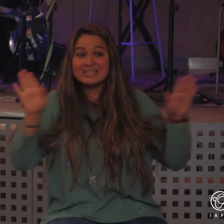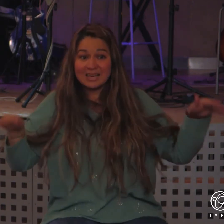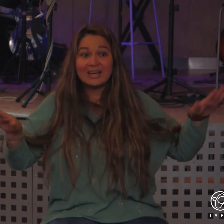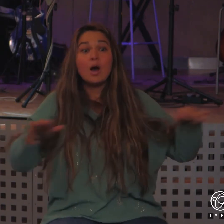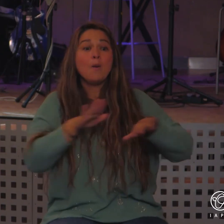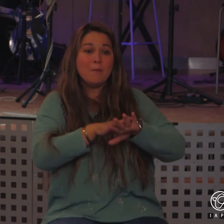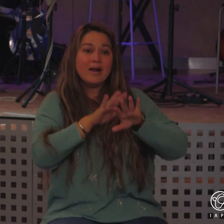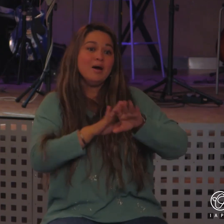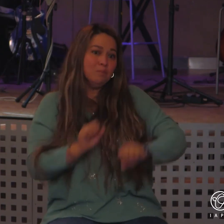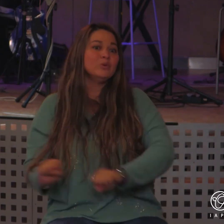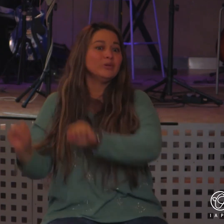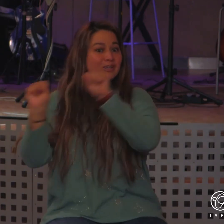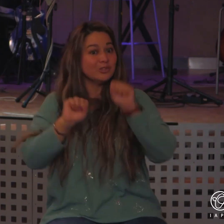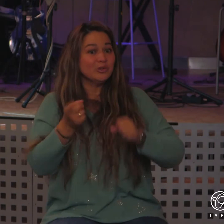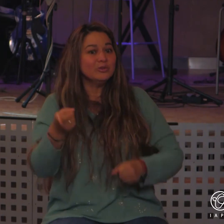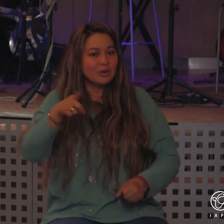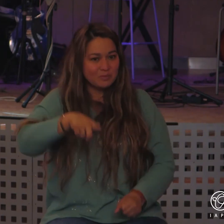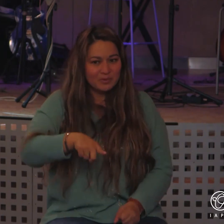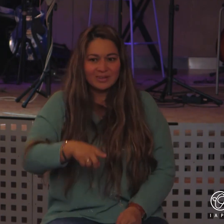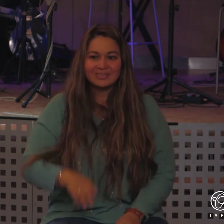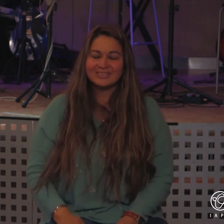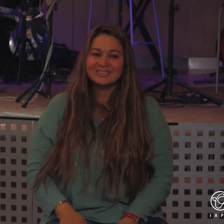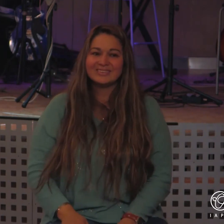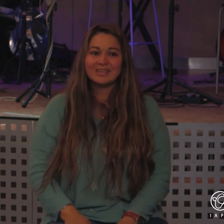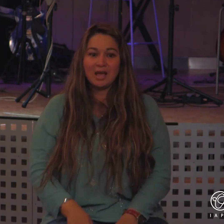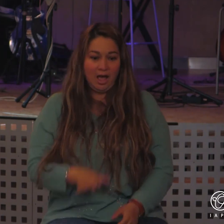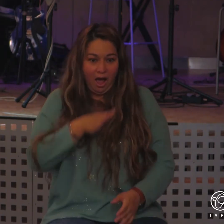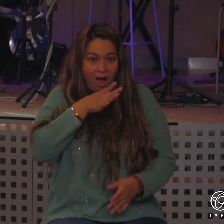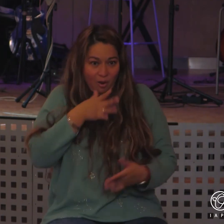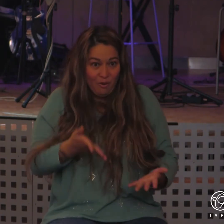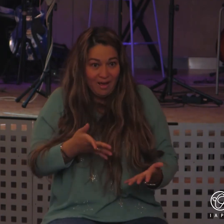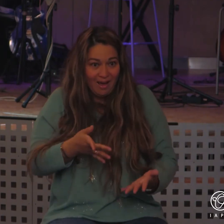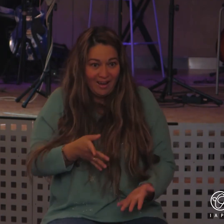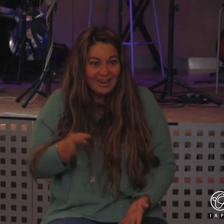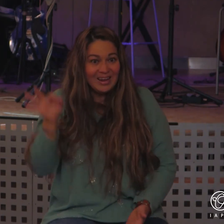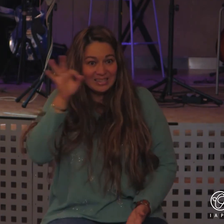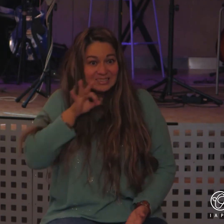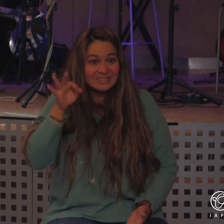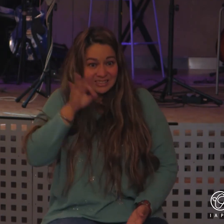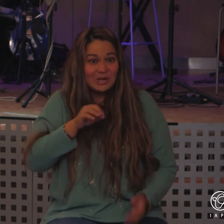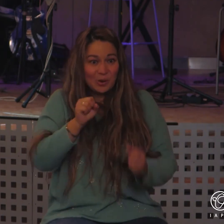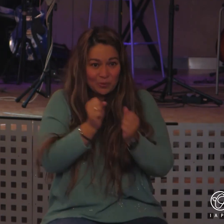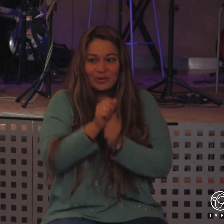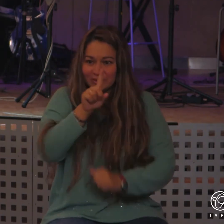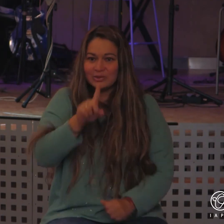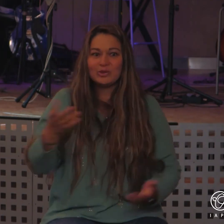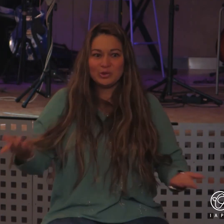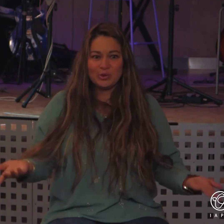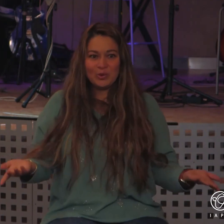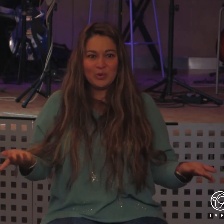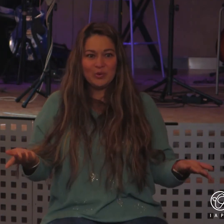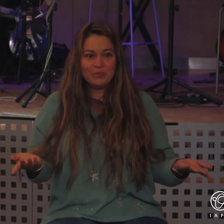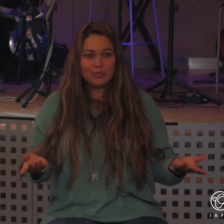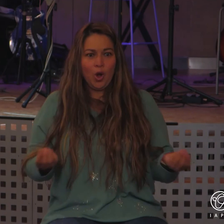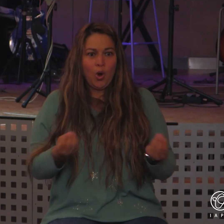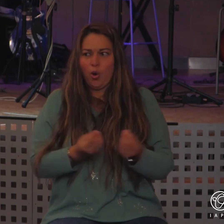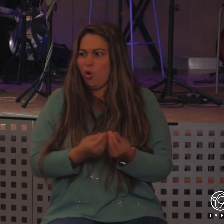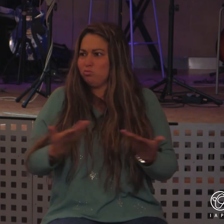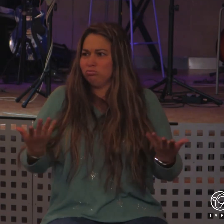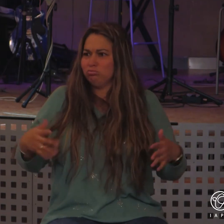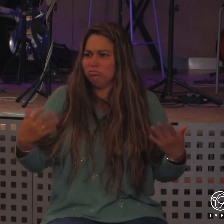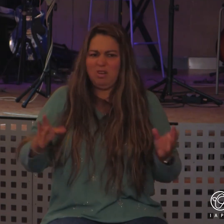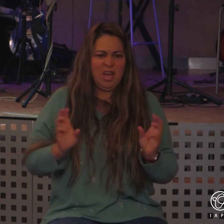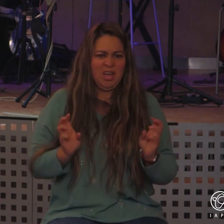Y parece una noticia rara, porque en pleno siglo XXI, con tanta tecnología, con tantos aparatos, con boom, láser que destruyen y que hacen